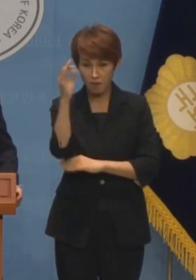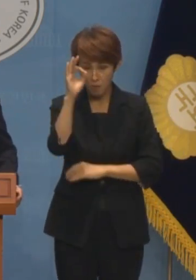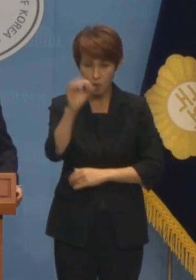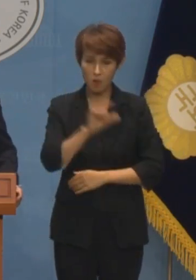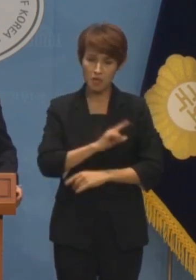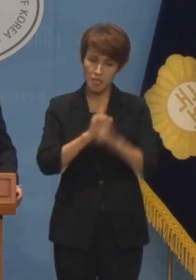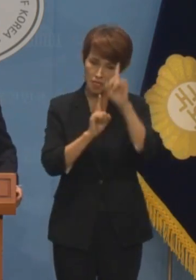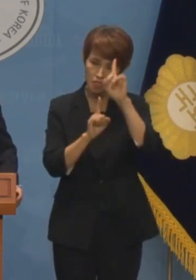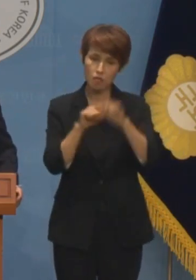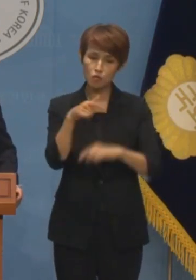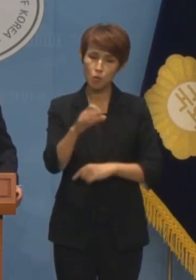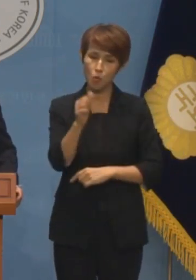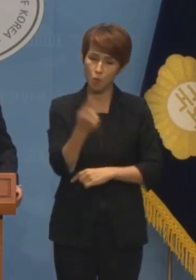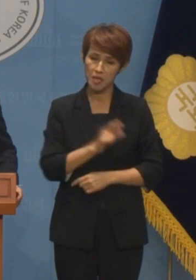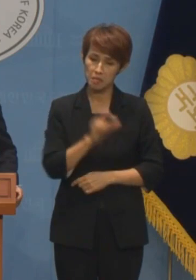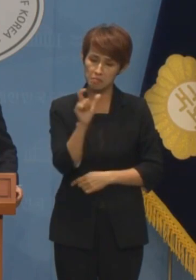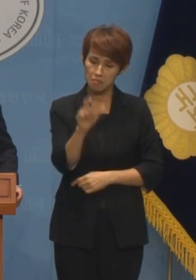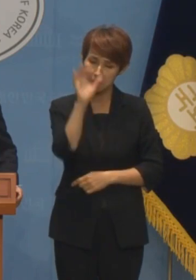된 것입니다.